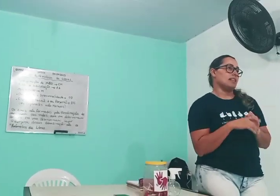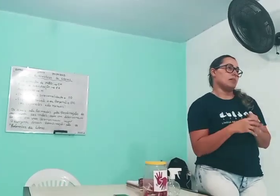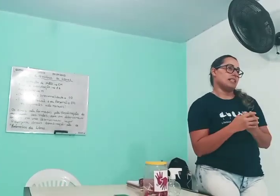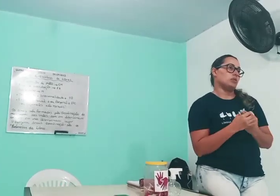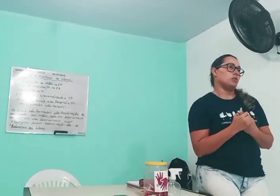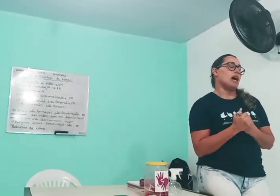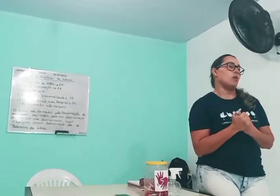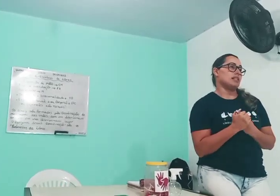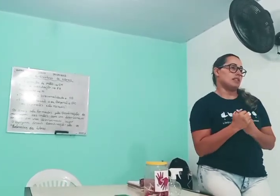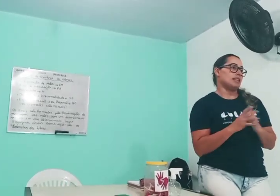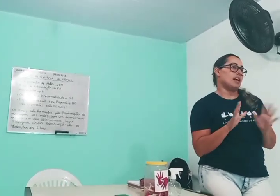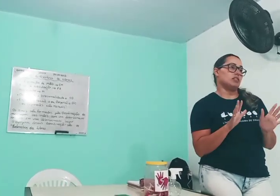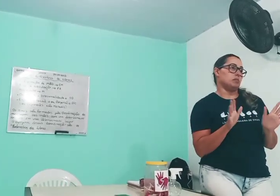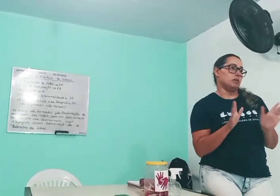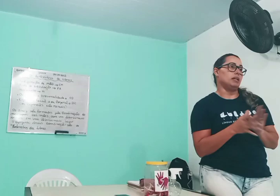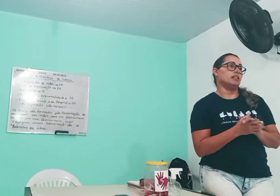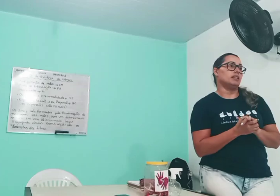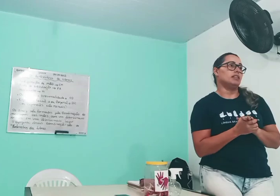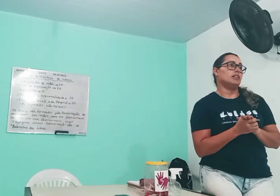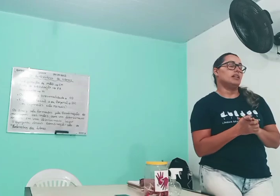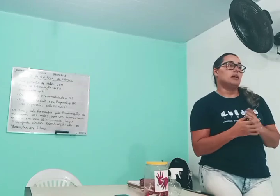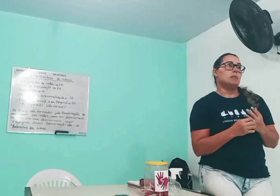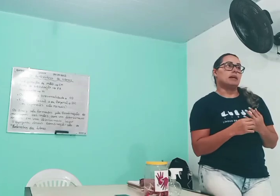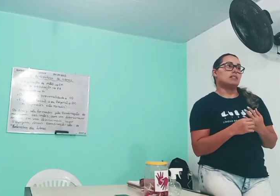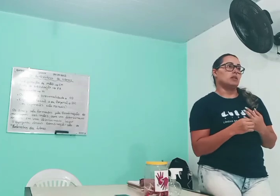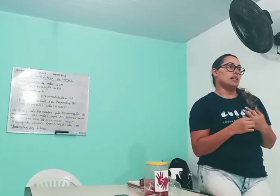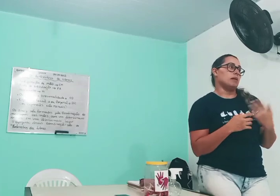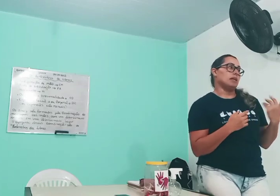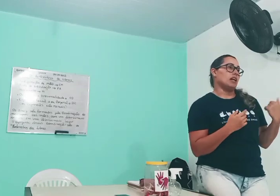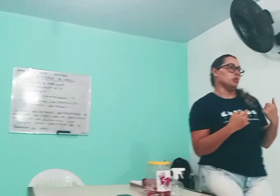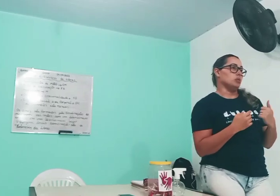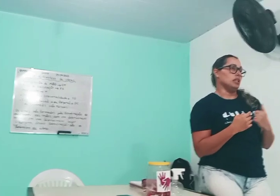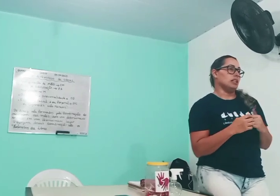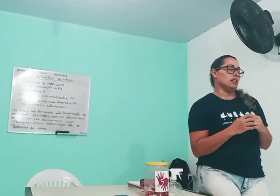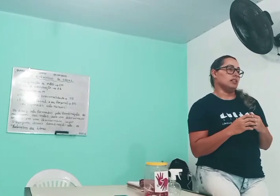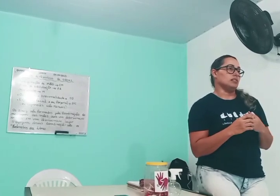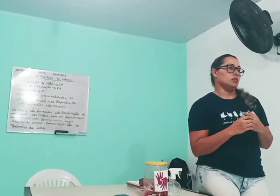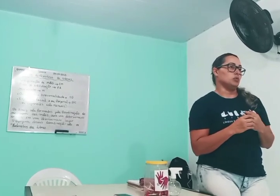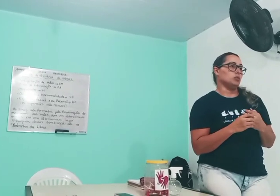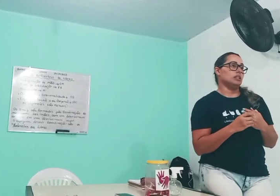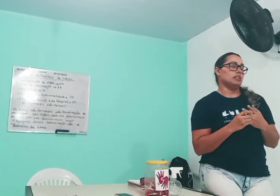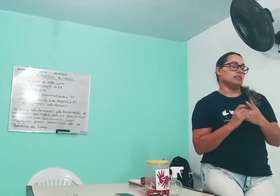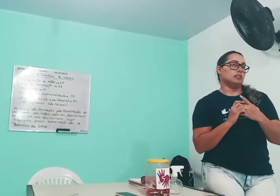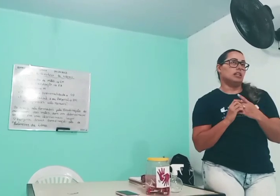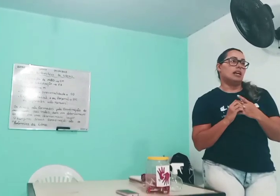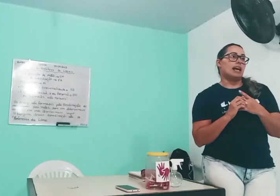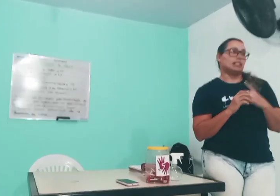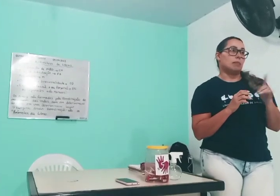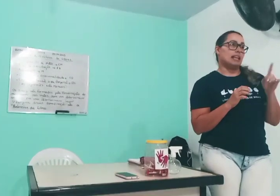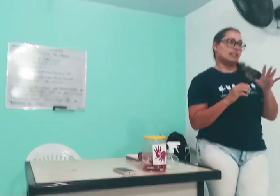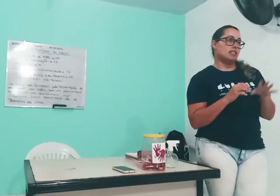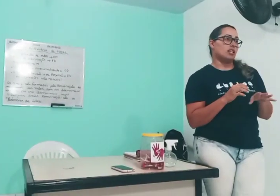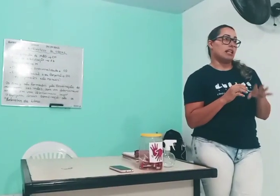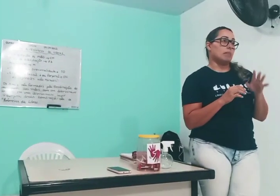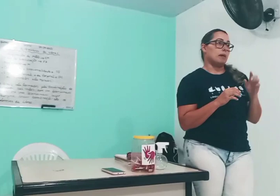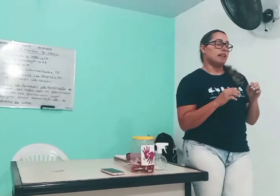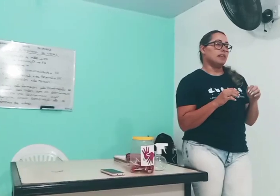mais natural, ele aceitava de primeira. Né? Mas que a minha aluna surda, ela também está desse jeito, ela perdeu, ela